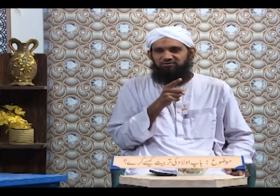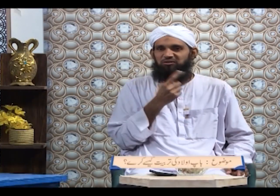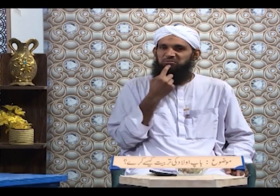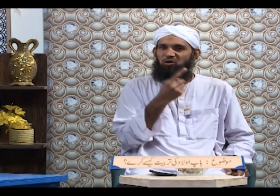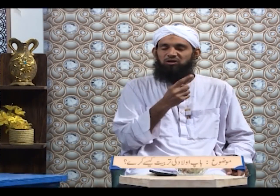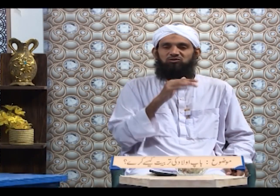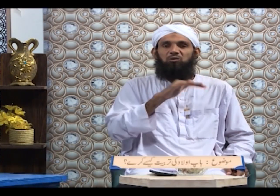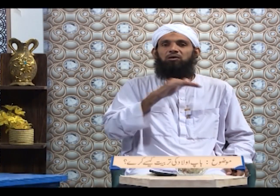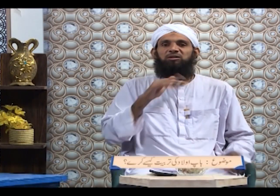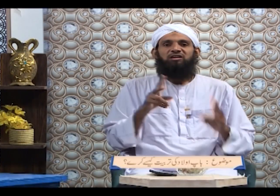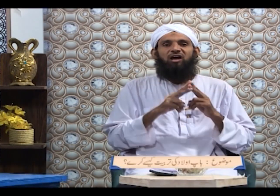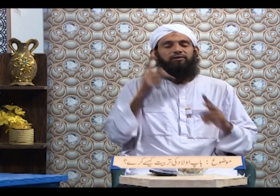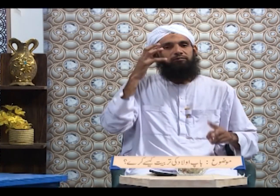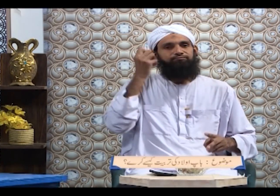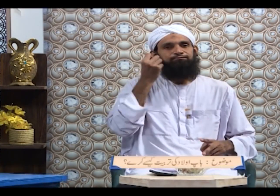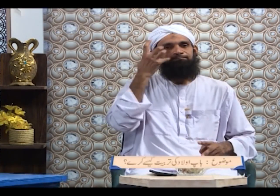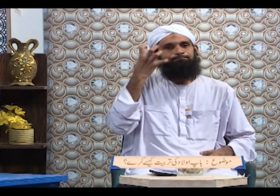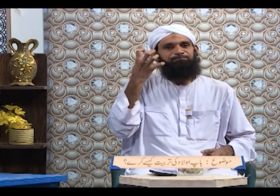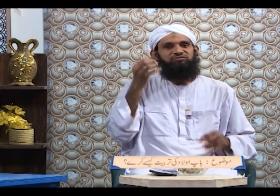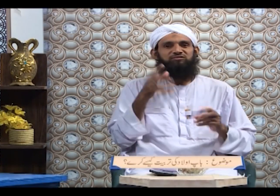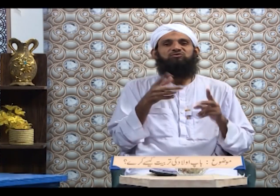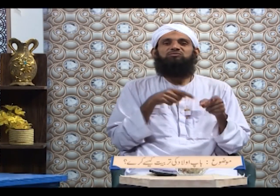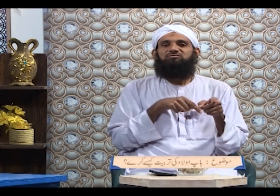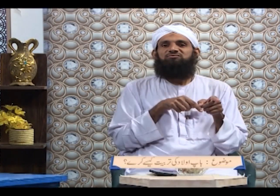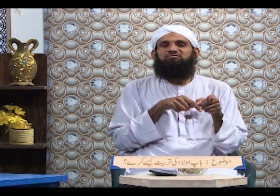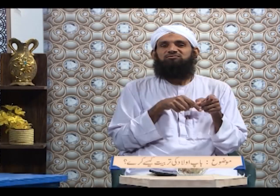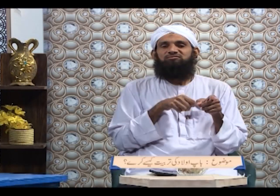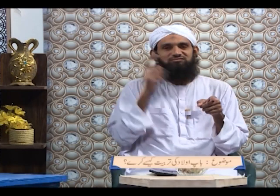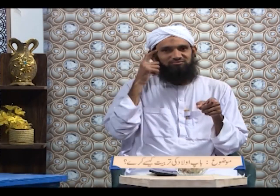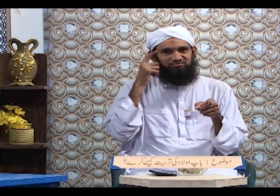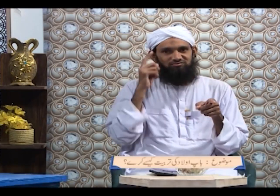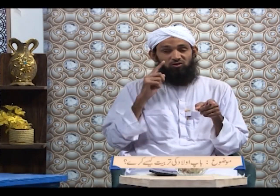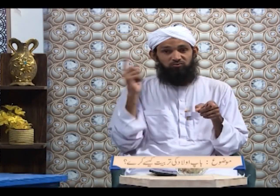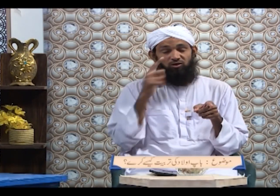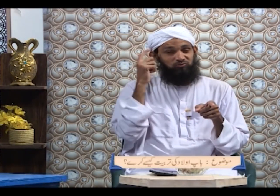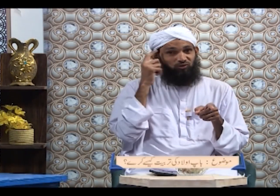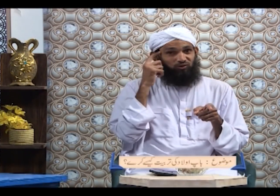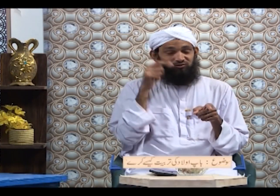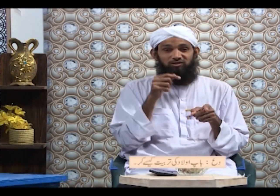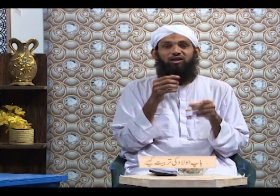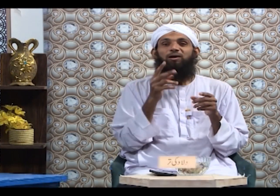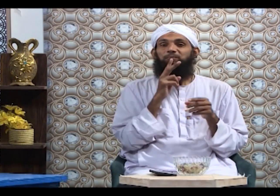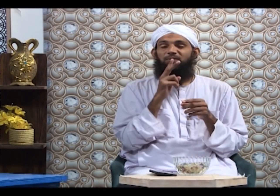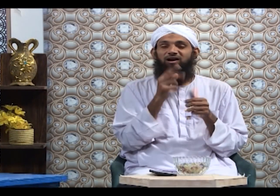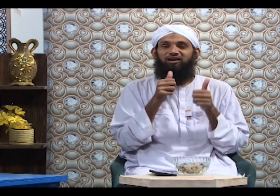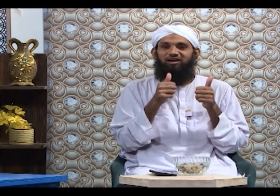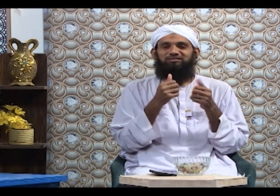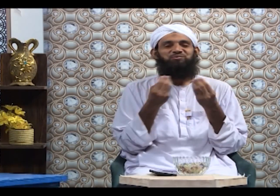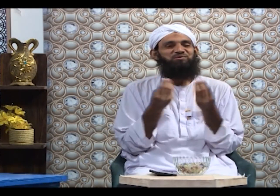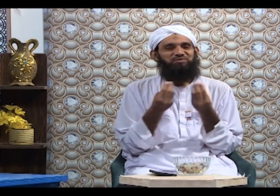بھی ہو سکتا ہے کہ اس کی تربیت میں رکاوٹ کا سبب بنے۔ ایسا بھی ہوتا ہوگا کہ خوش اخلاقی و نرمی صرف دوست احباب کے لیے